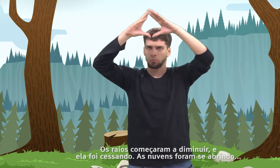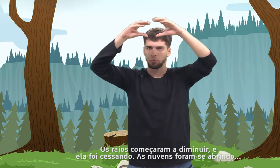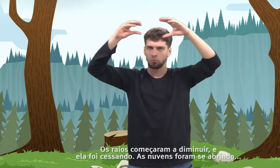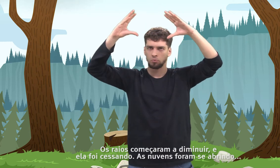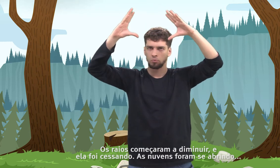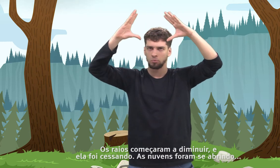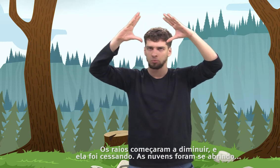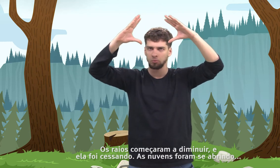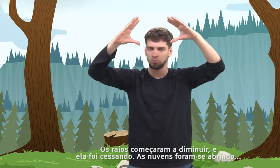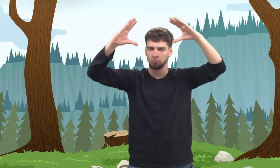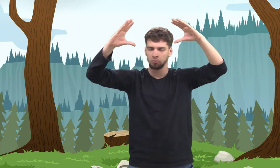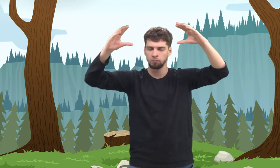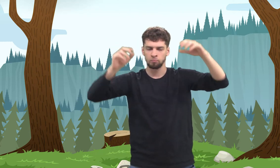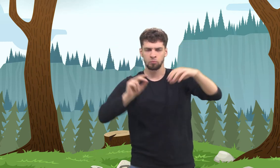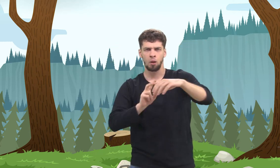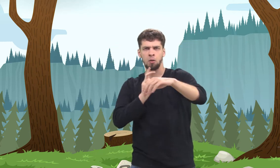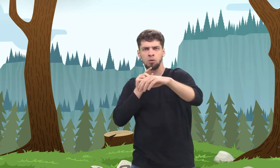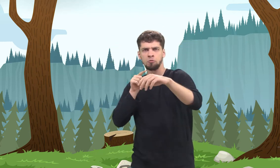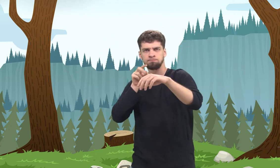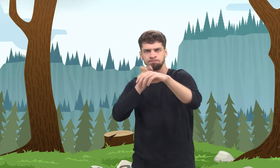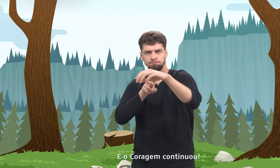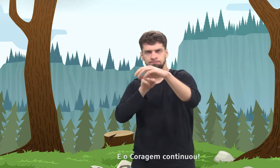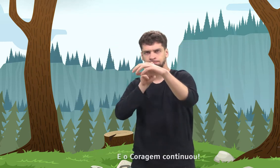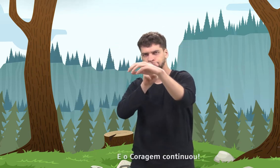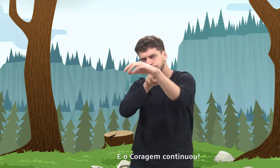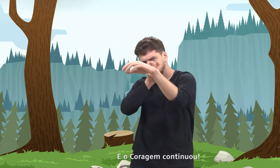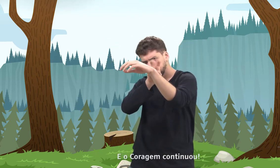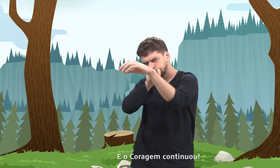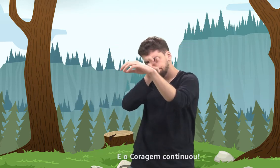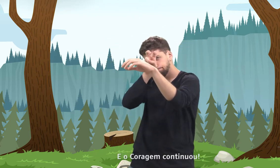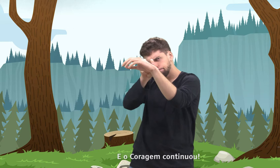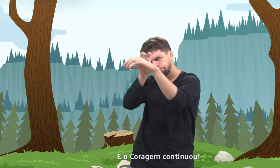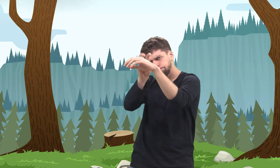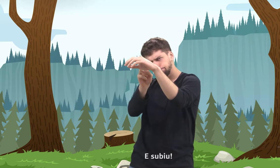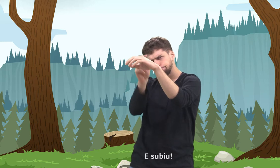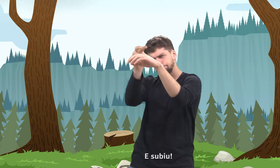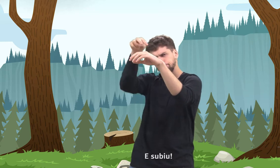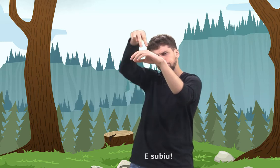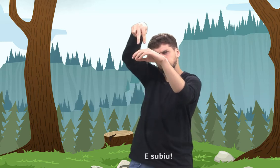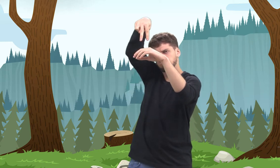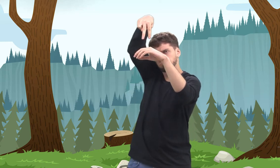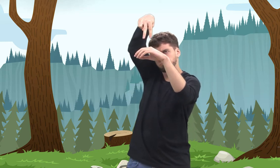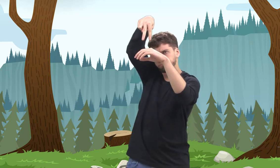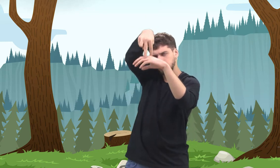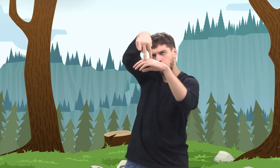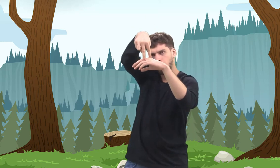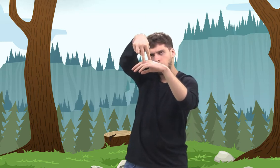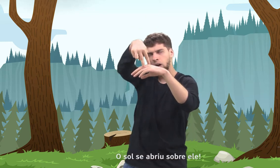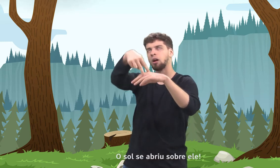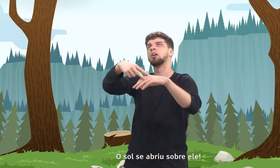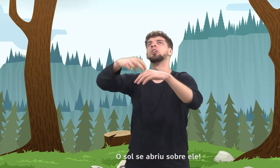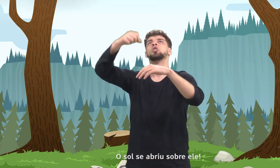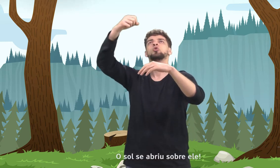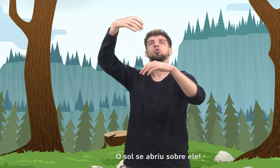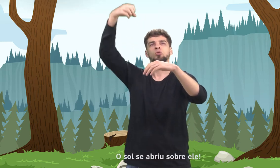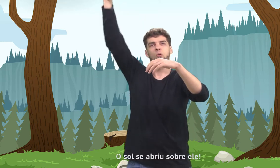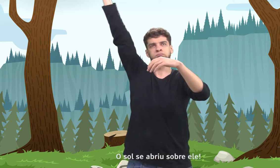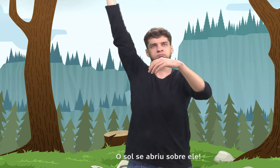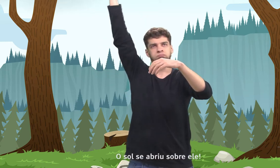nuvens foram se abrindo e coragem contínuo e subiu o sol se abriu